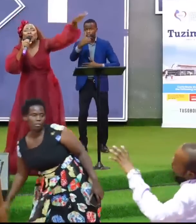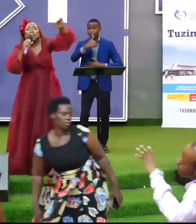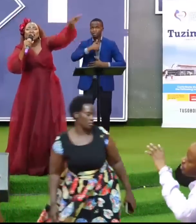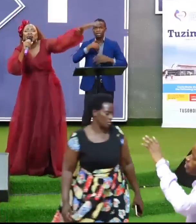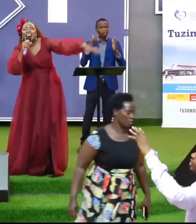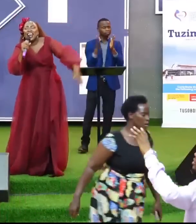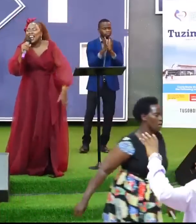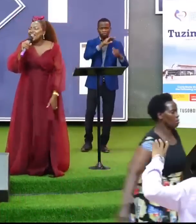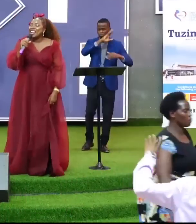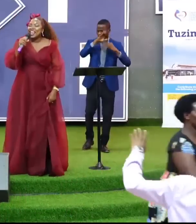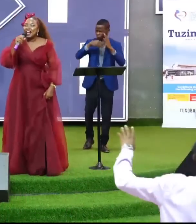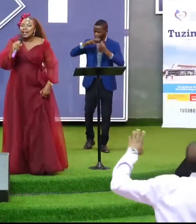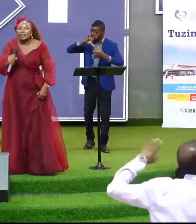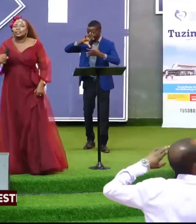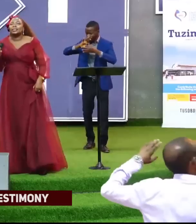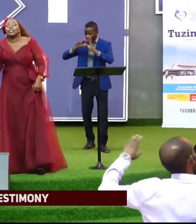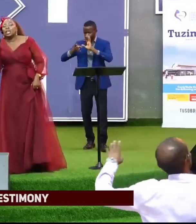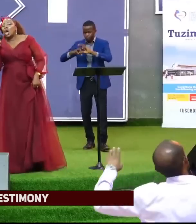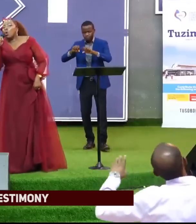Bimenyeke Menyeke